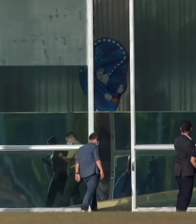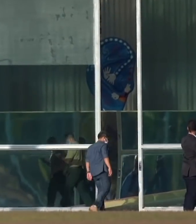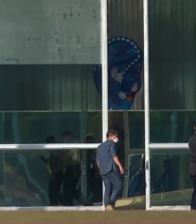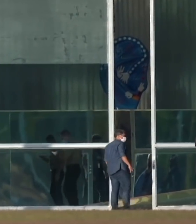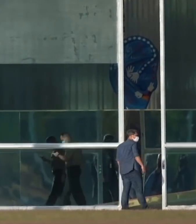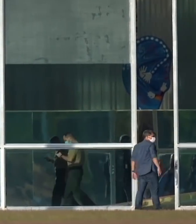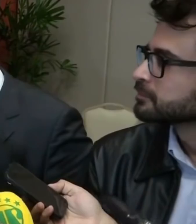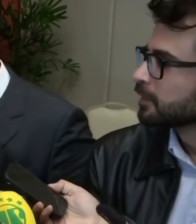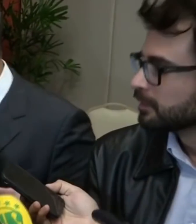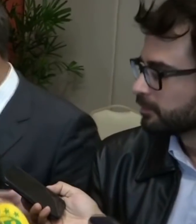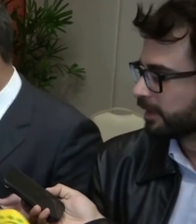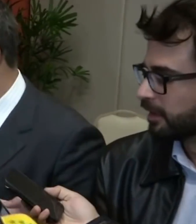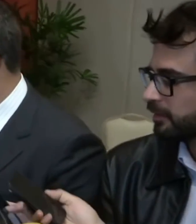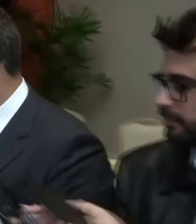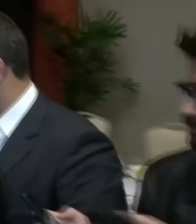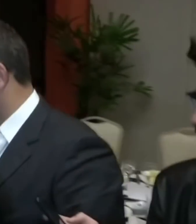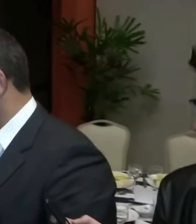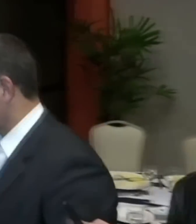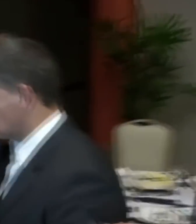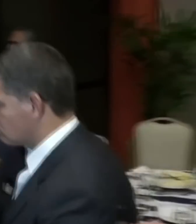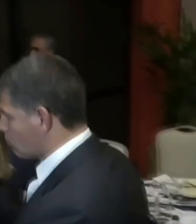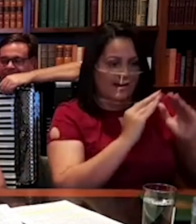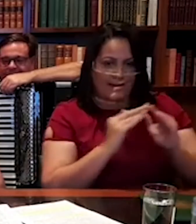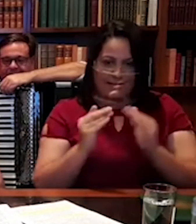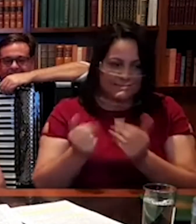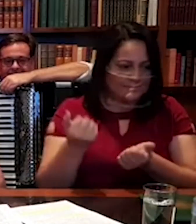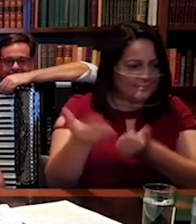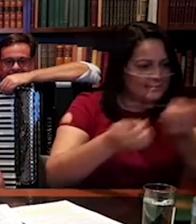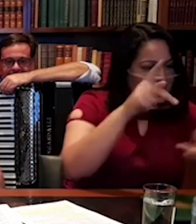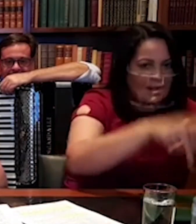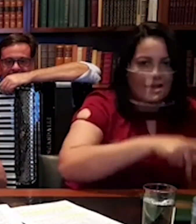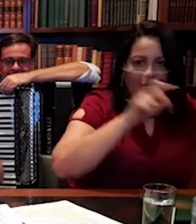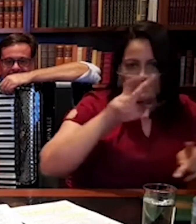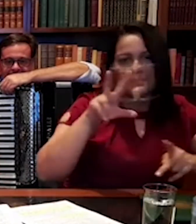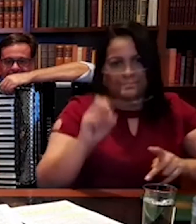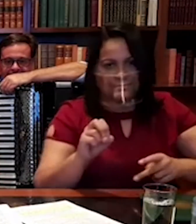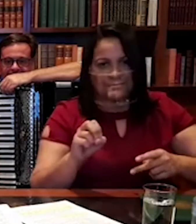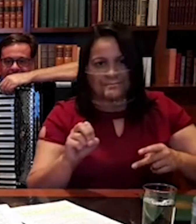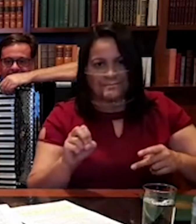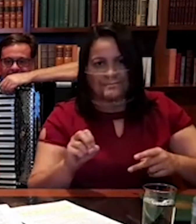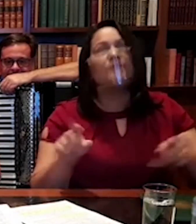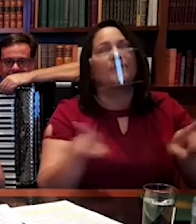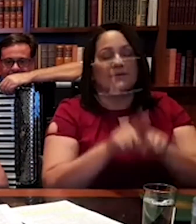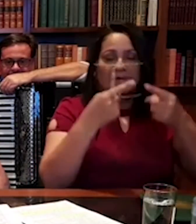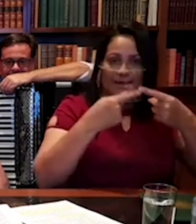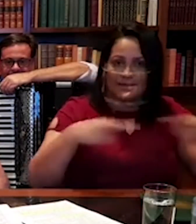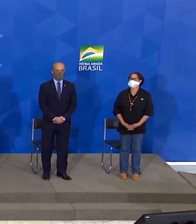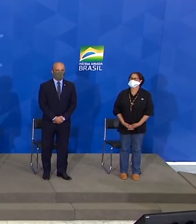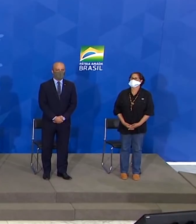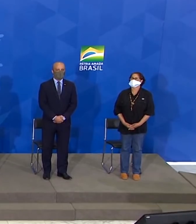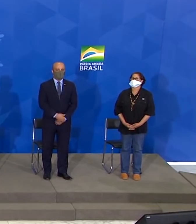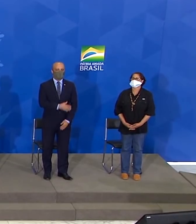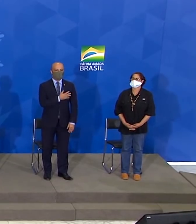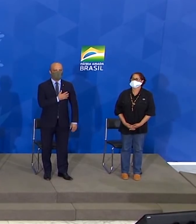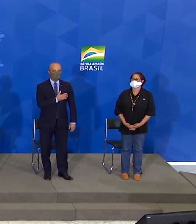als kleine Grippe, verzichtete lange auf Hygieneregeln und tut es immer noch. Wehe dem, der diese Hand schütteln muss. Bereits 5